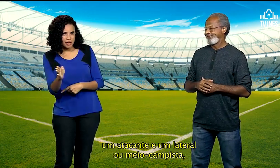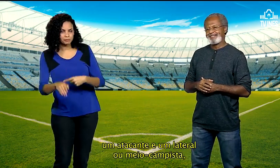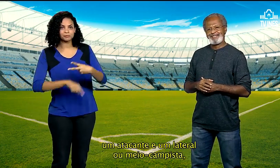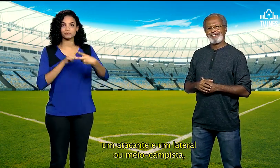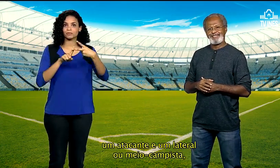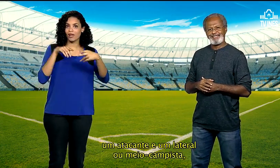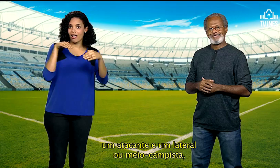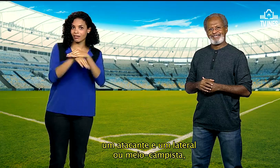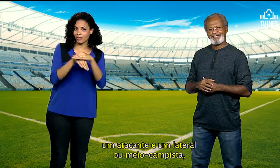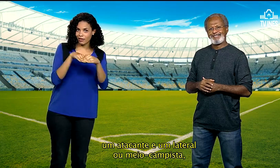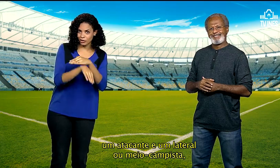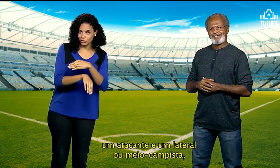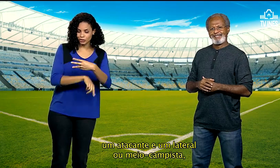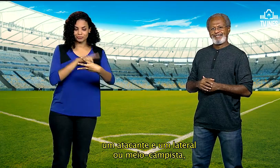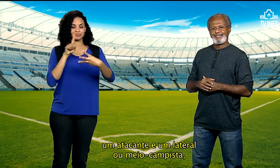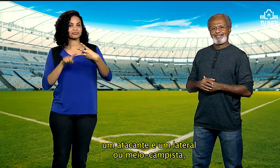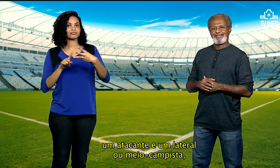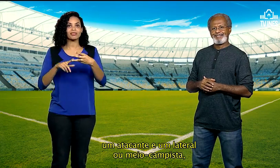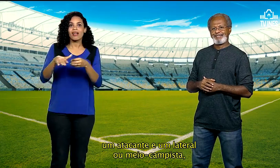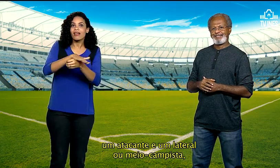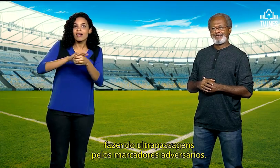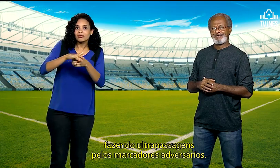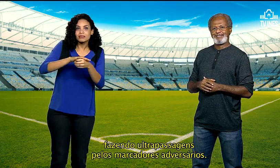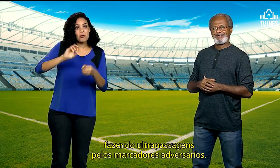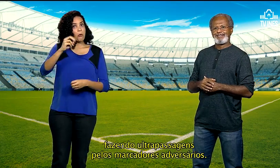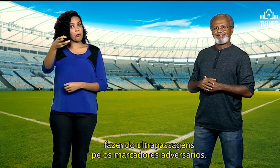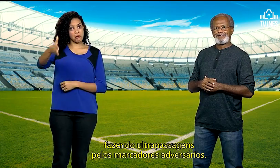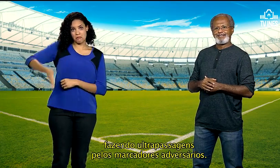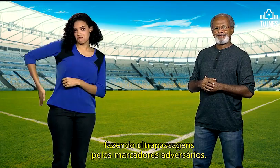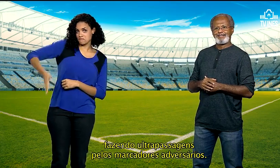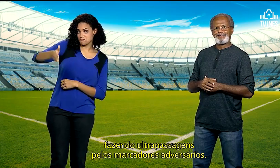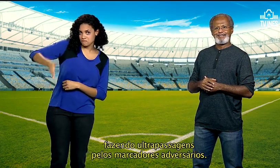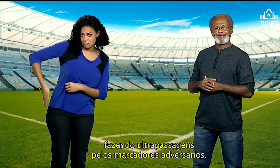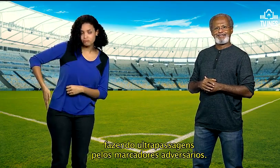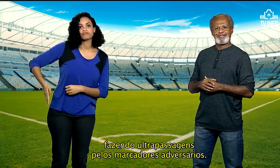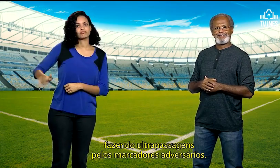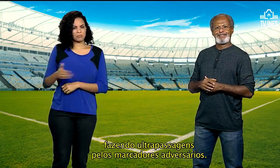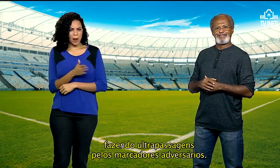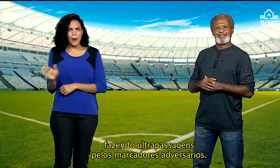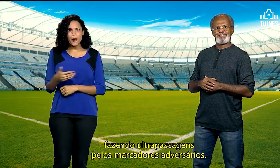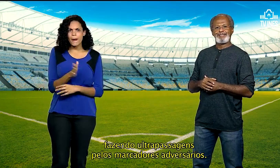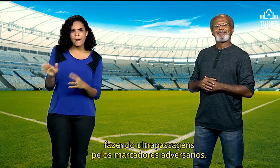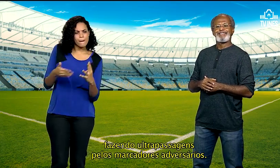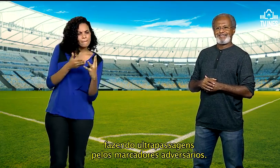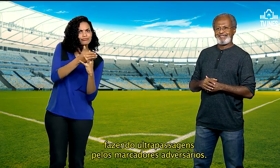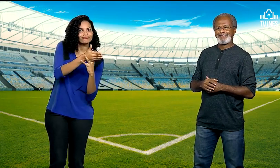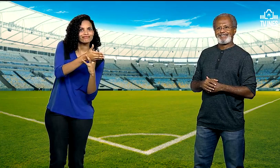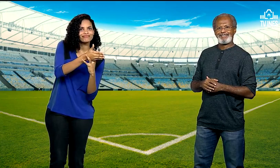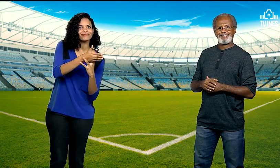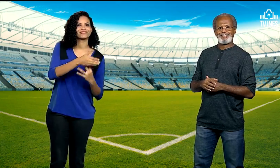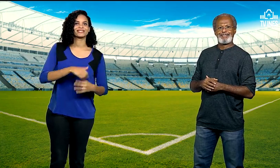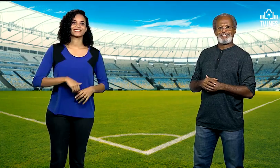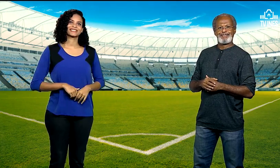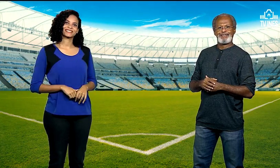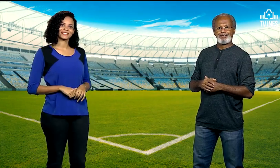um atacante, e um lateral ou meio campista, fazendo ultrapassagens pelos marcadores adversários.